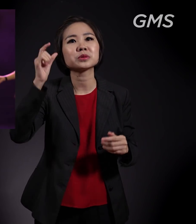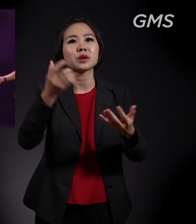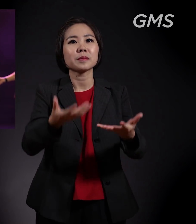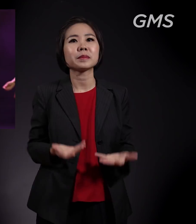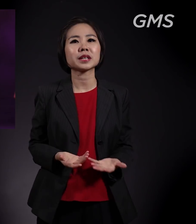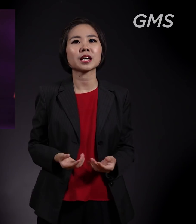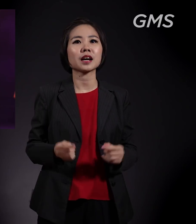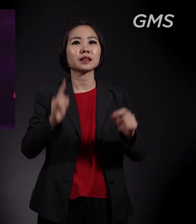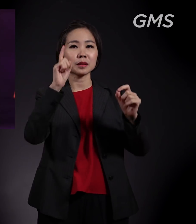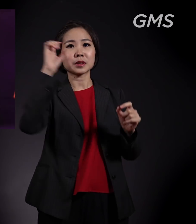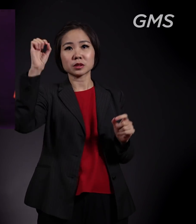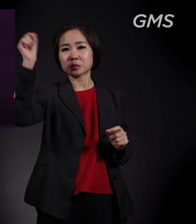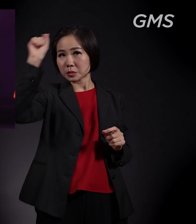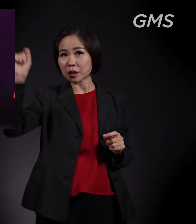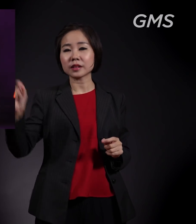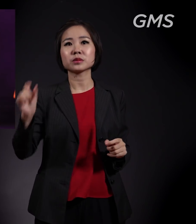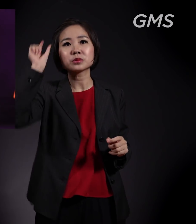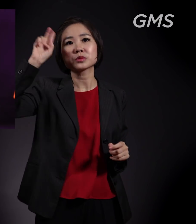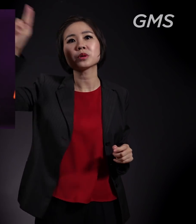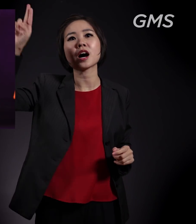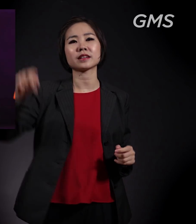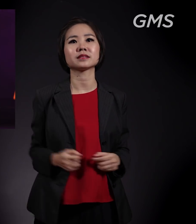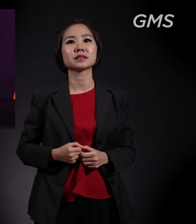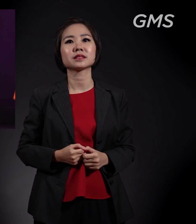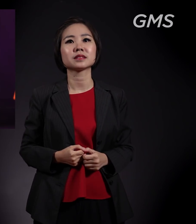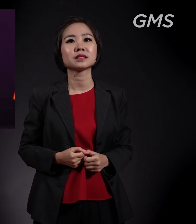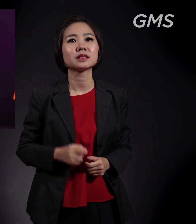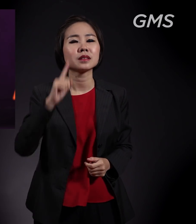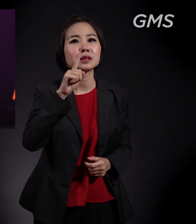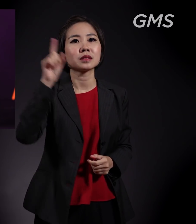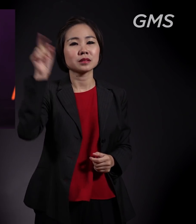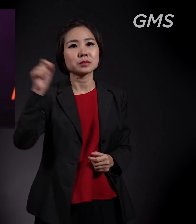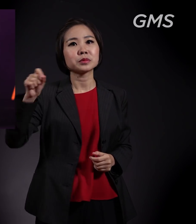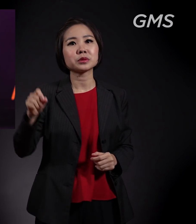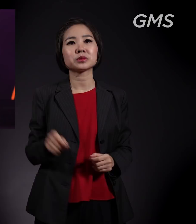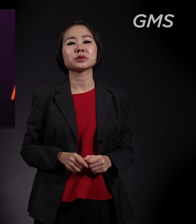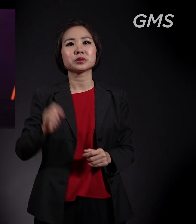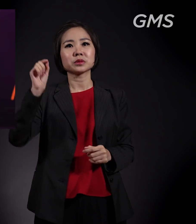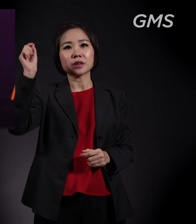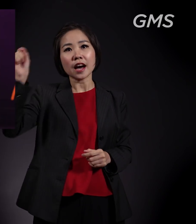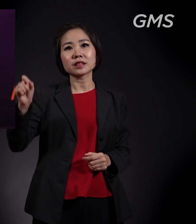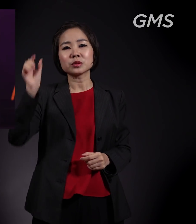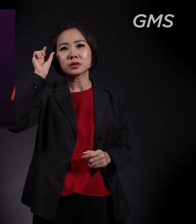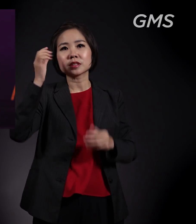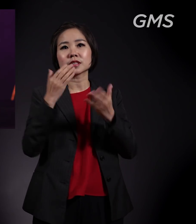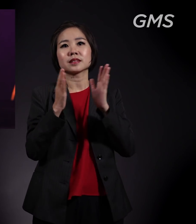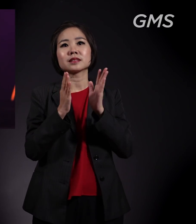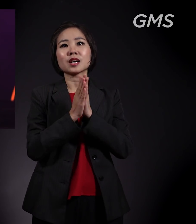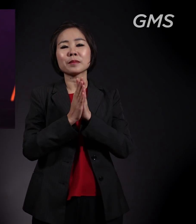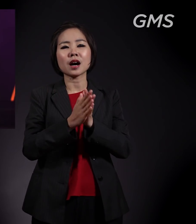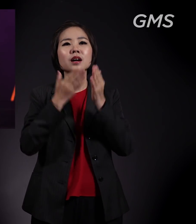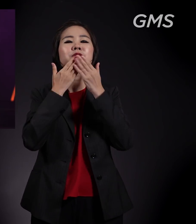Persepuluhan kita kepada Tuhan. Mengembalikan persepuluhan harus kita lakukan dengan ucapan syukur. Oleh karena